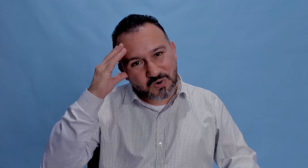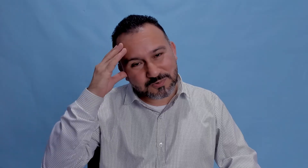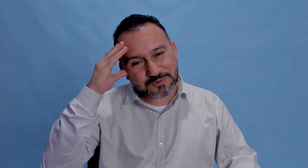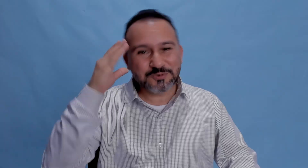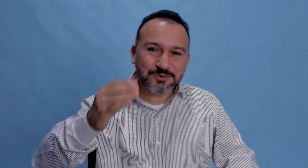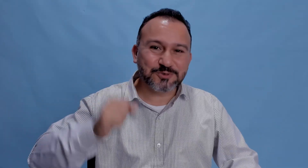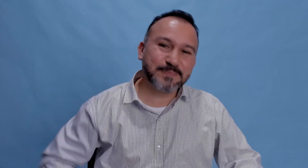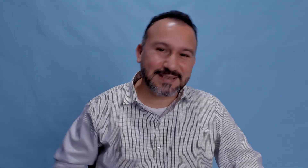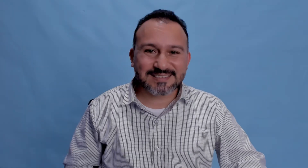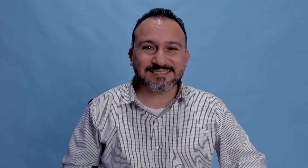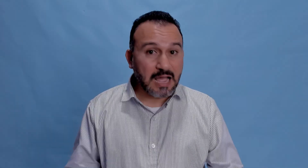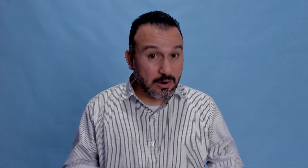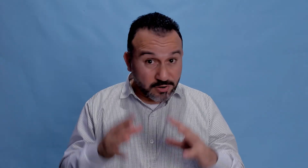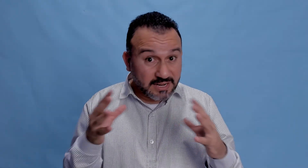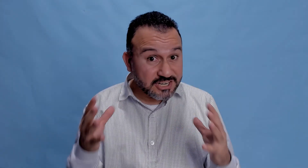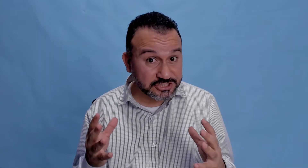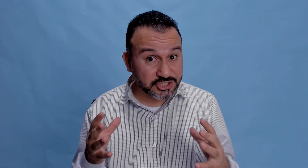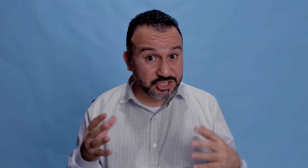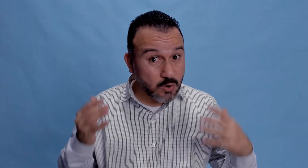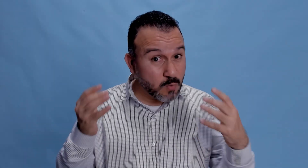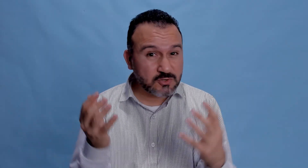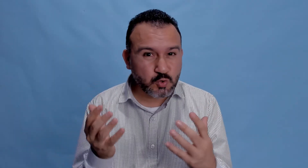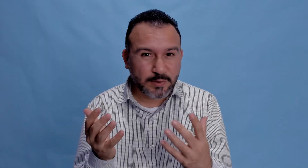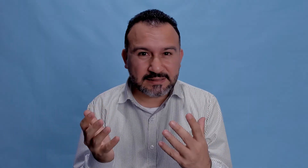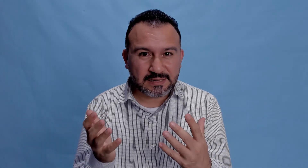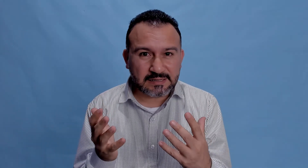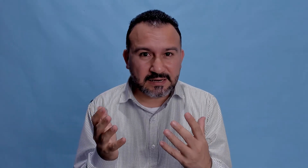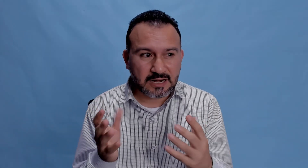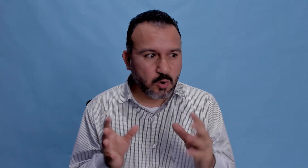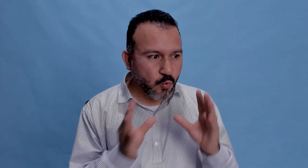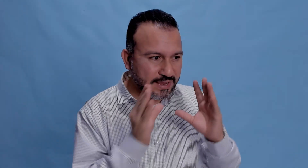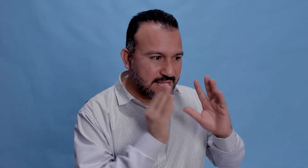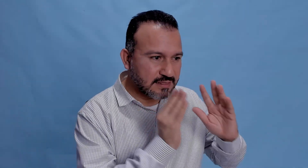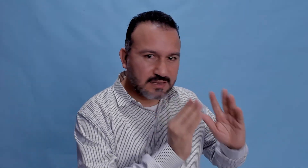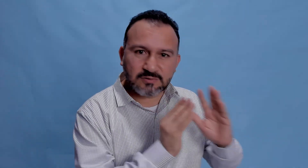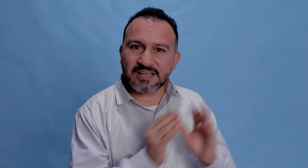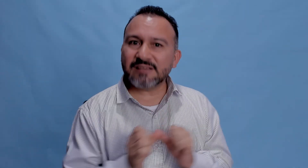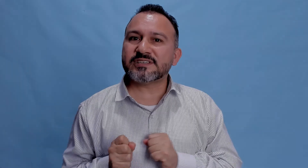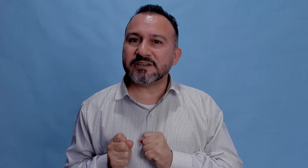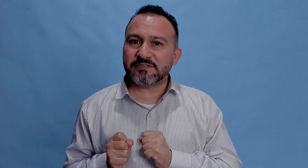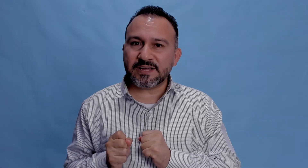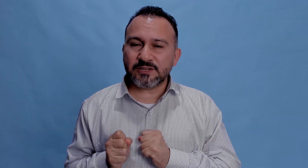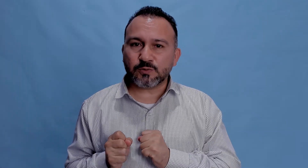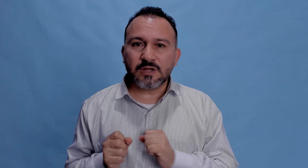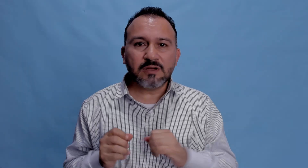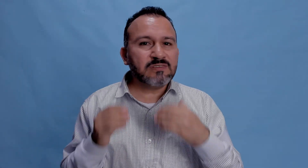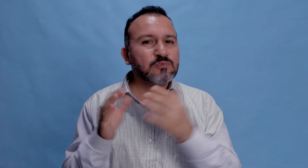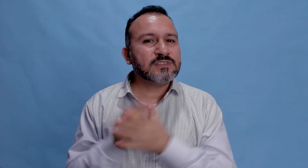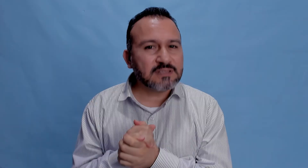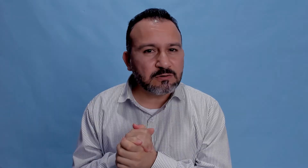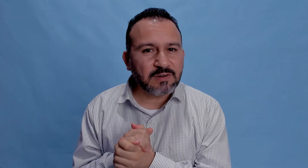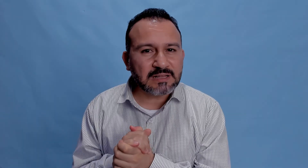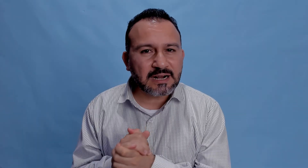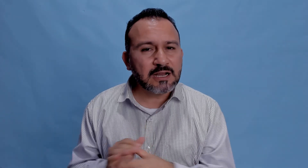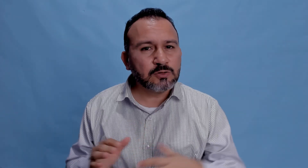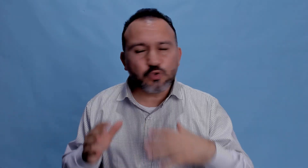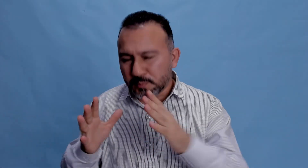como o surdo pensa. Agora que a gente já começou a entender o que não deve ser feito, vamos então falar dos